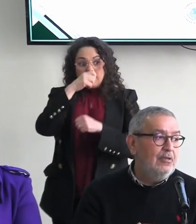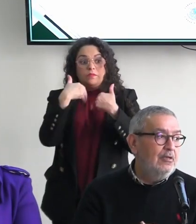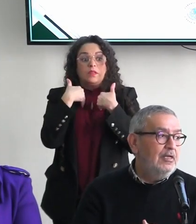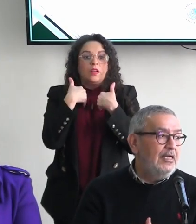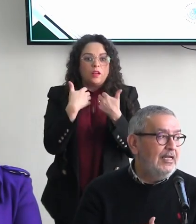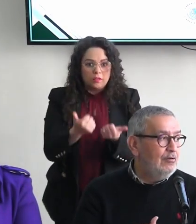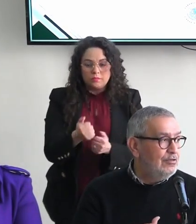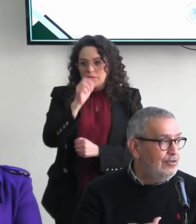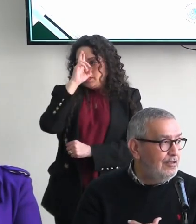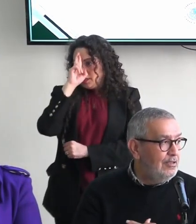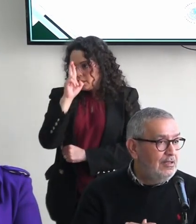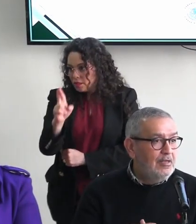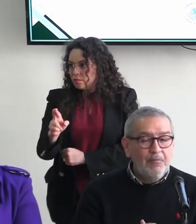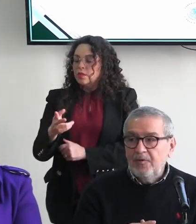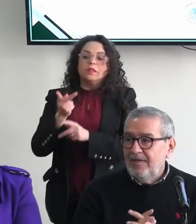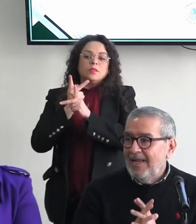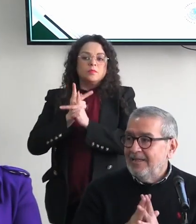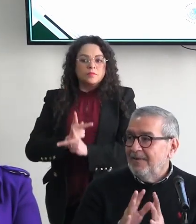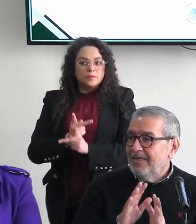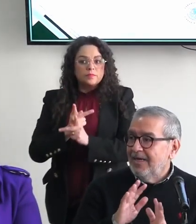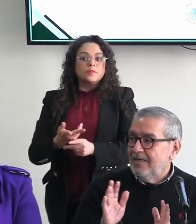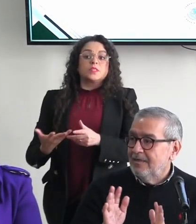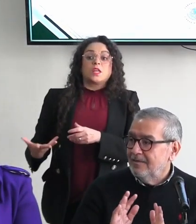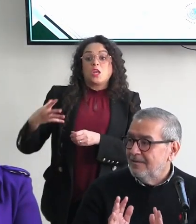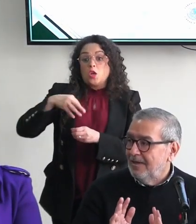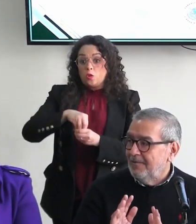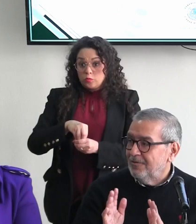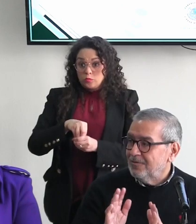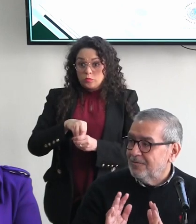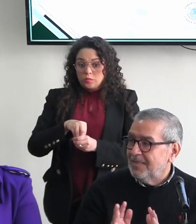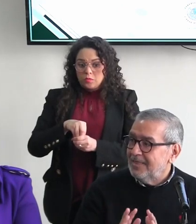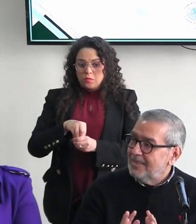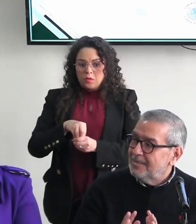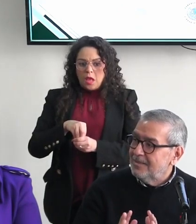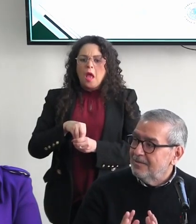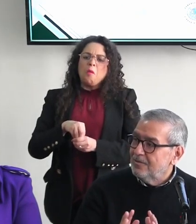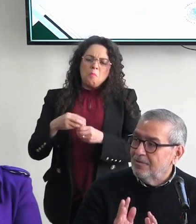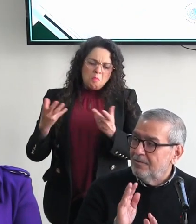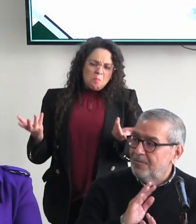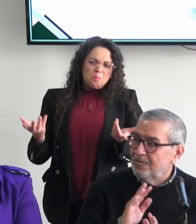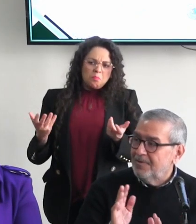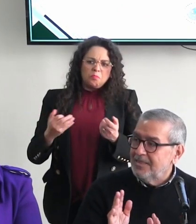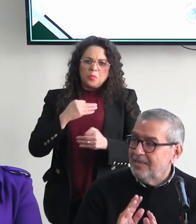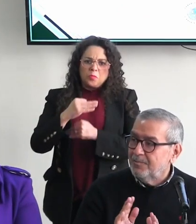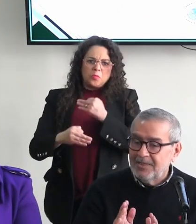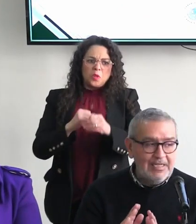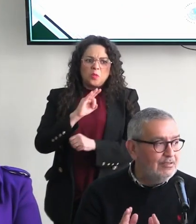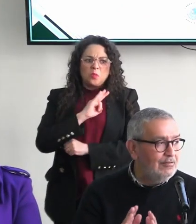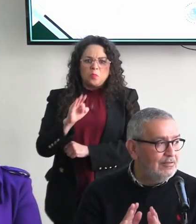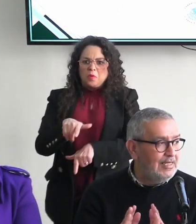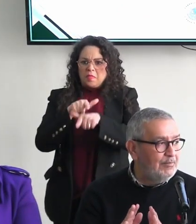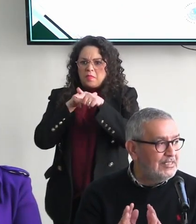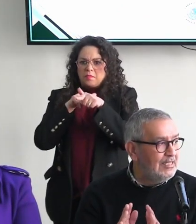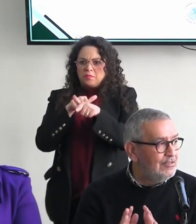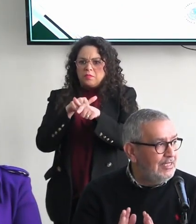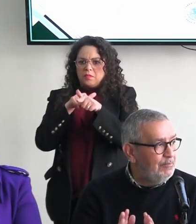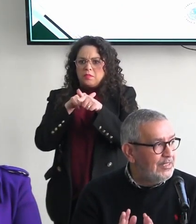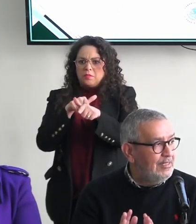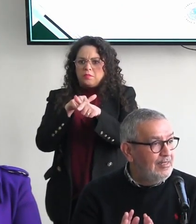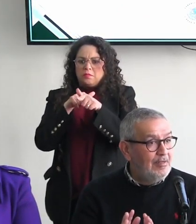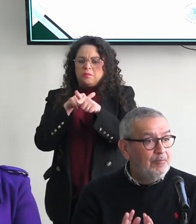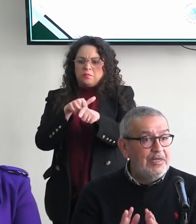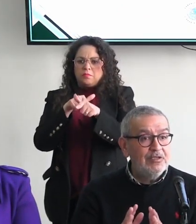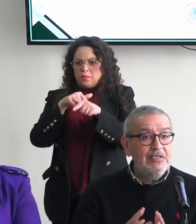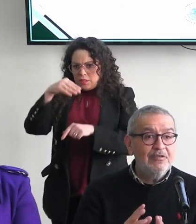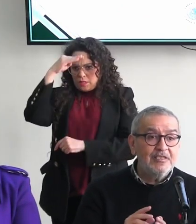respeto y la inclusión, nadie va a dejar abajo sus banderas, todo el mundo va a seguir pensando lo que ha pensado